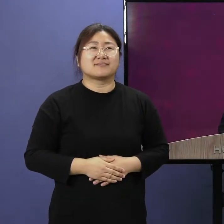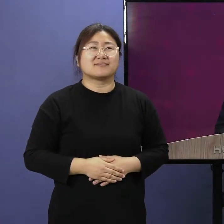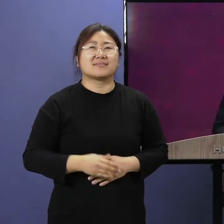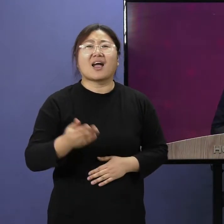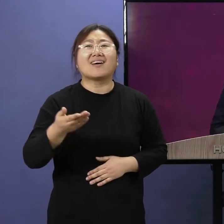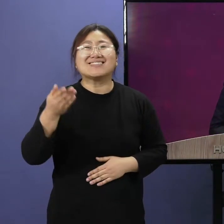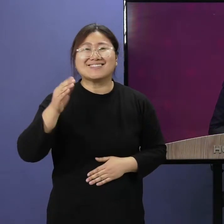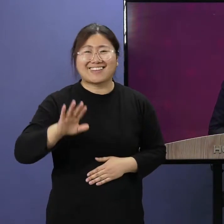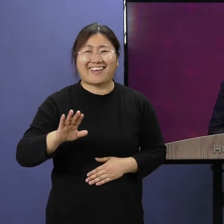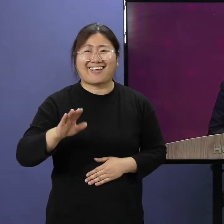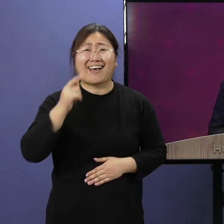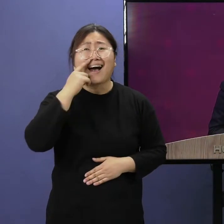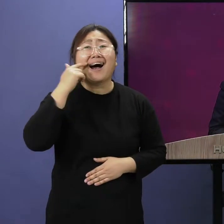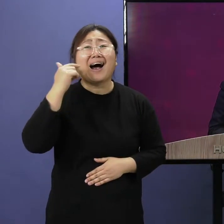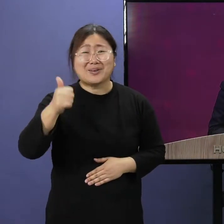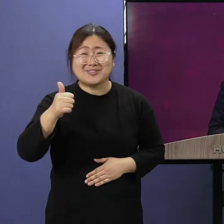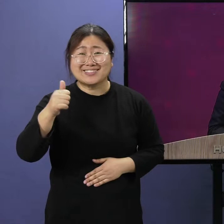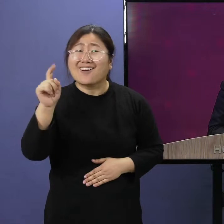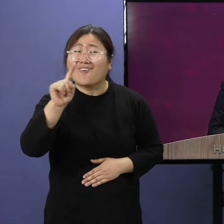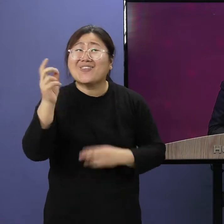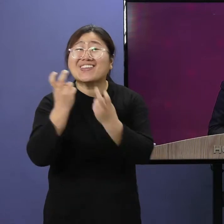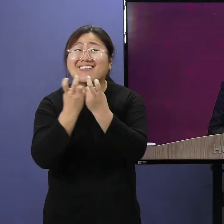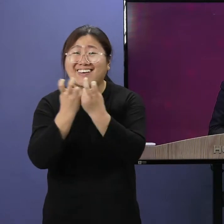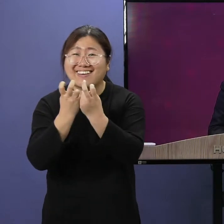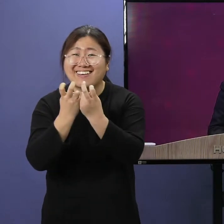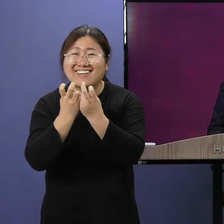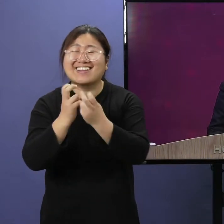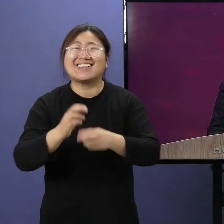그런데 아버지가 어떻게 합니까?